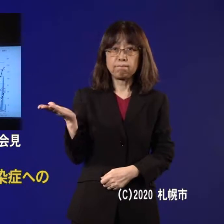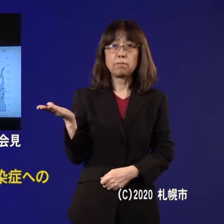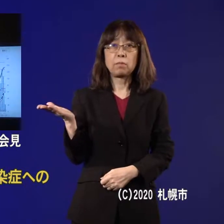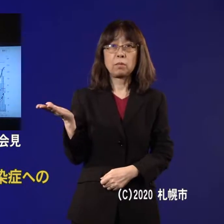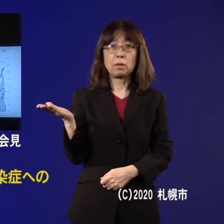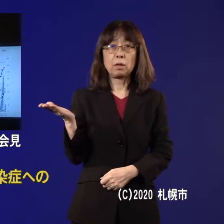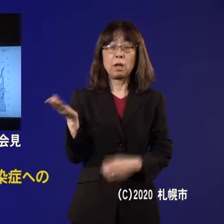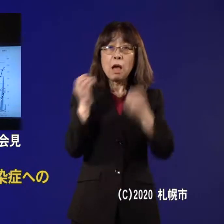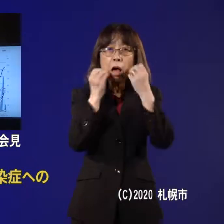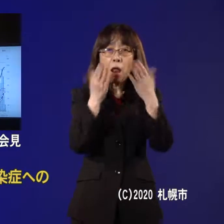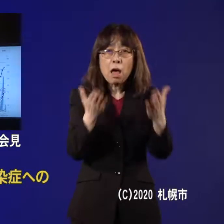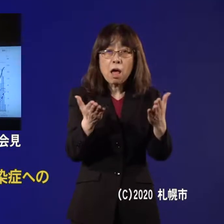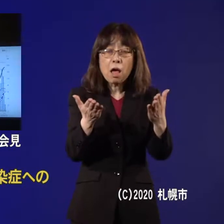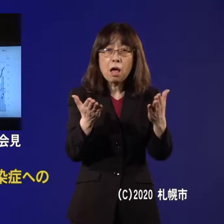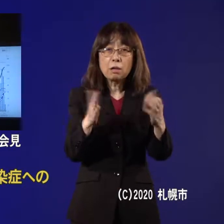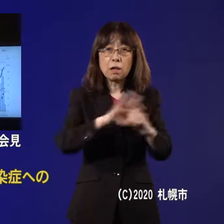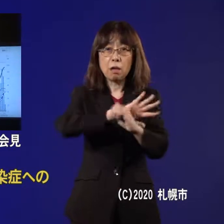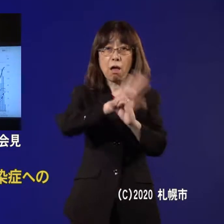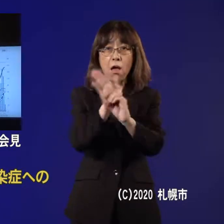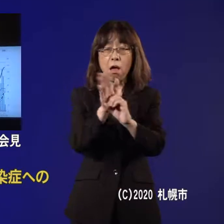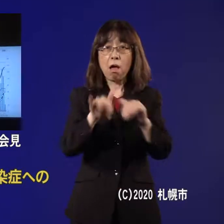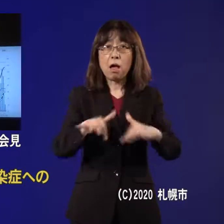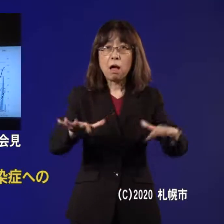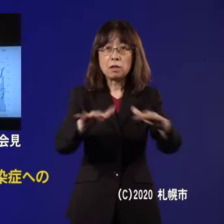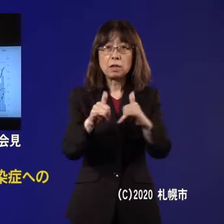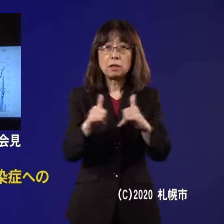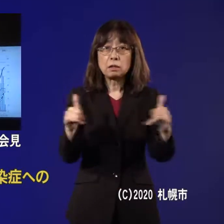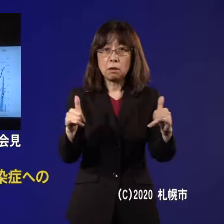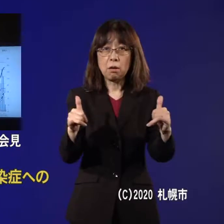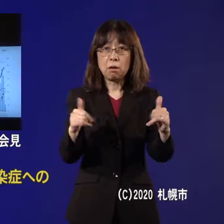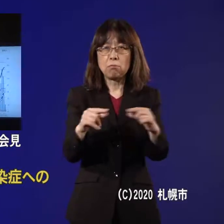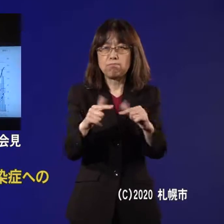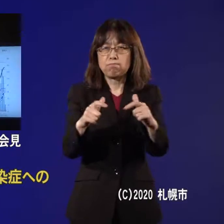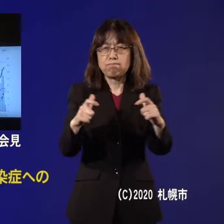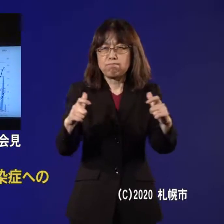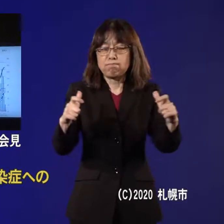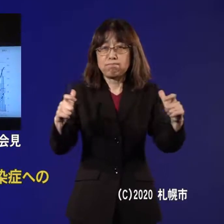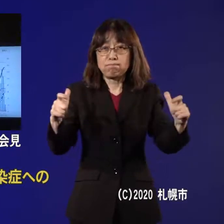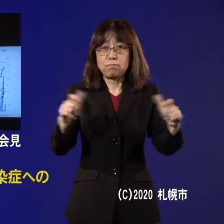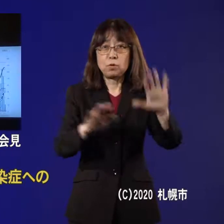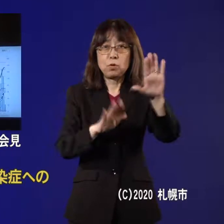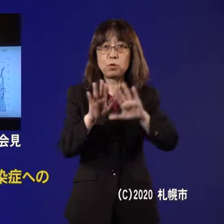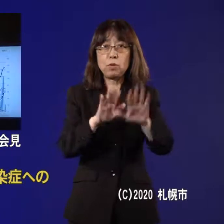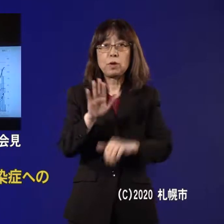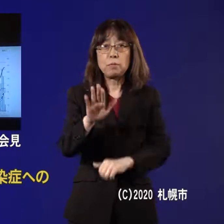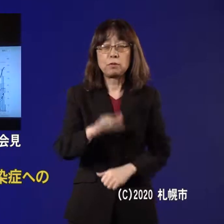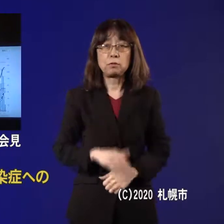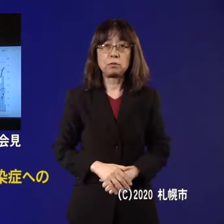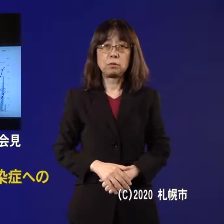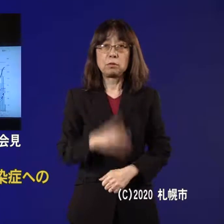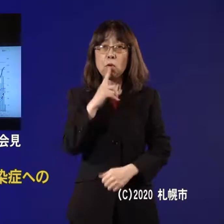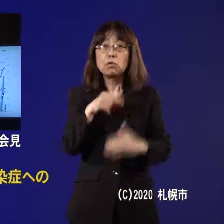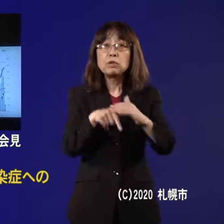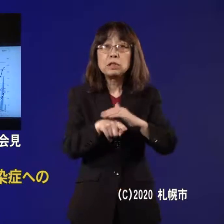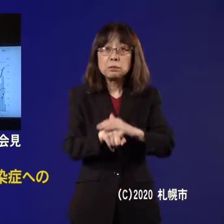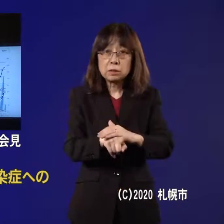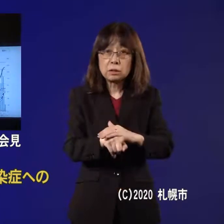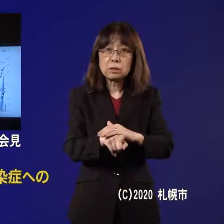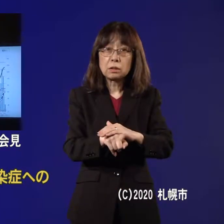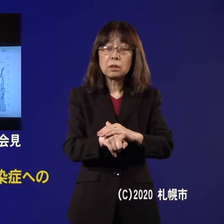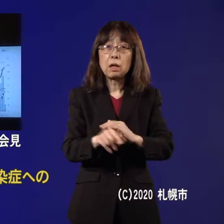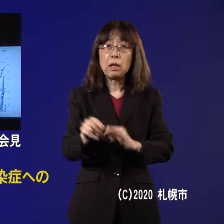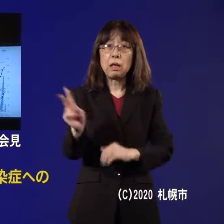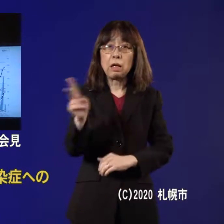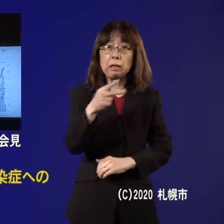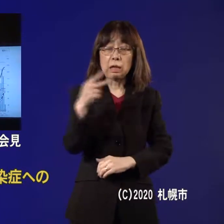新たな感染者、陽性確認のされる方が増えてきたという状況があります。そういう意味では、いわゆる第2